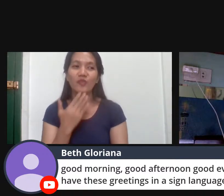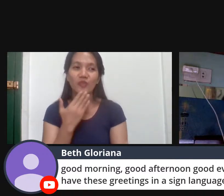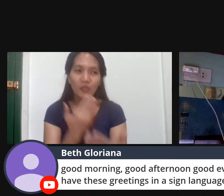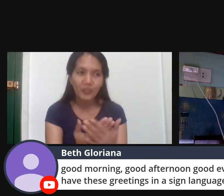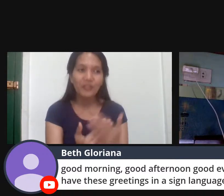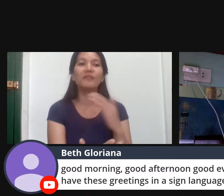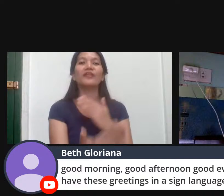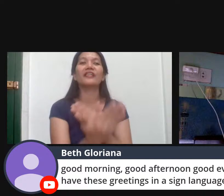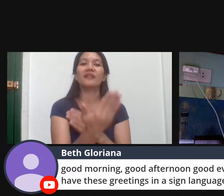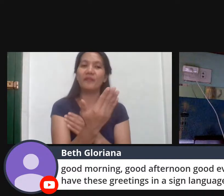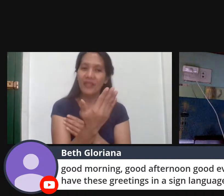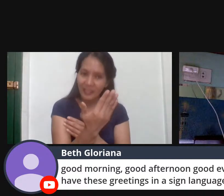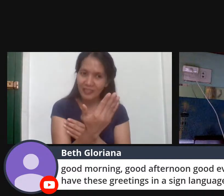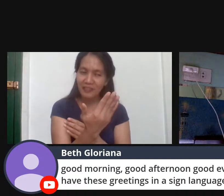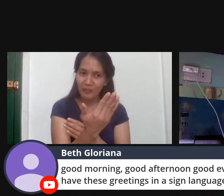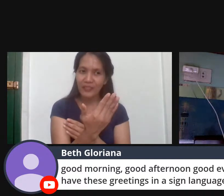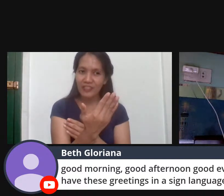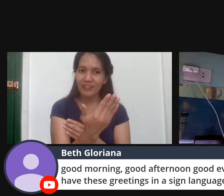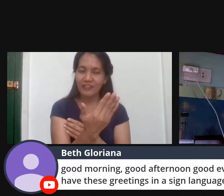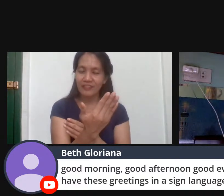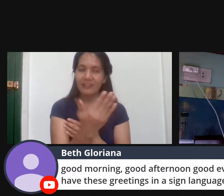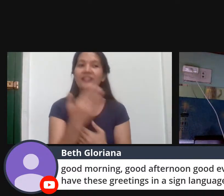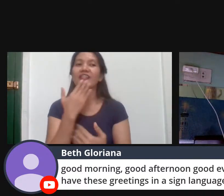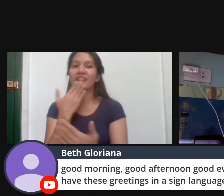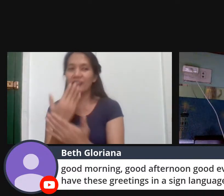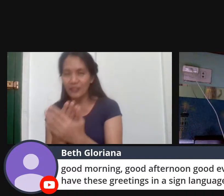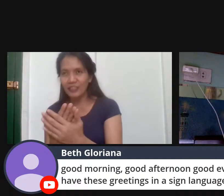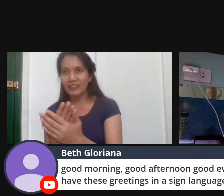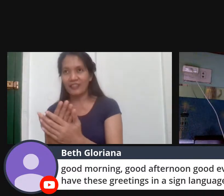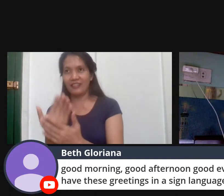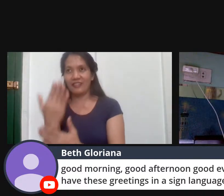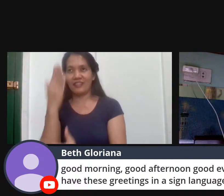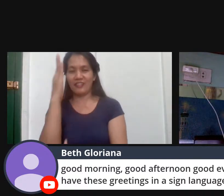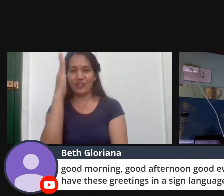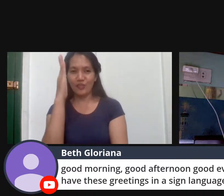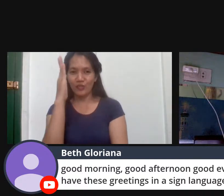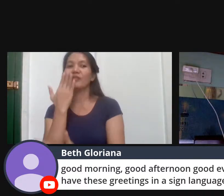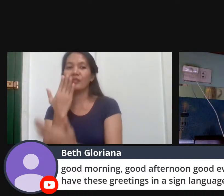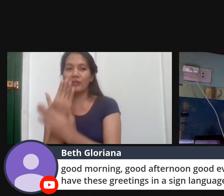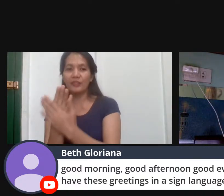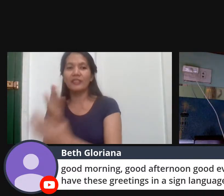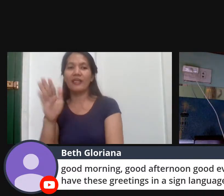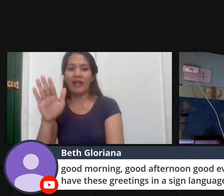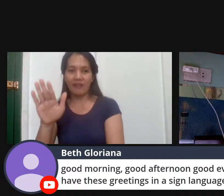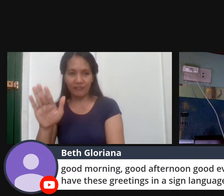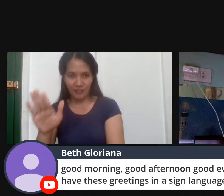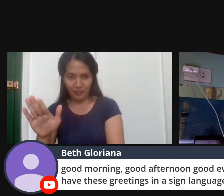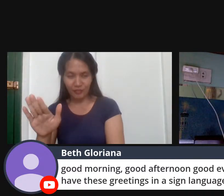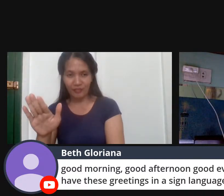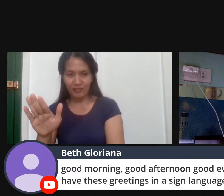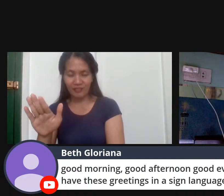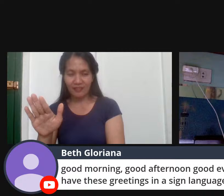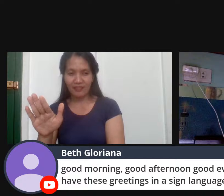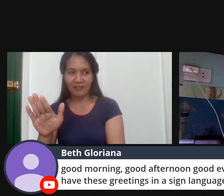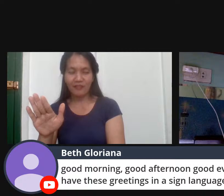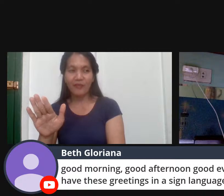akong good morning, pwede din po iyon. Good noon. Good